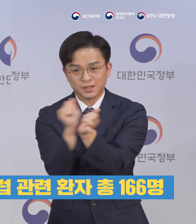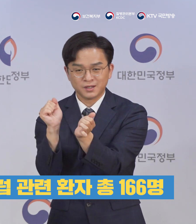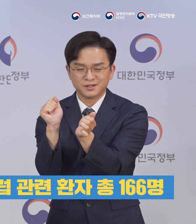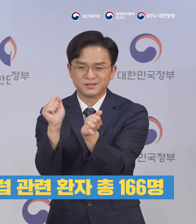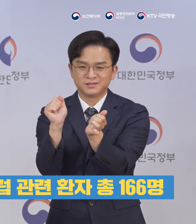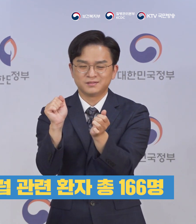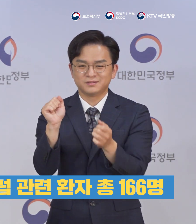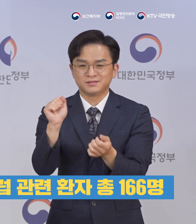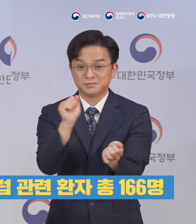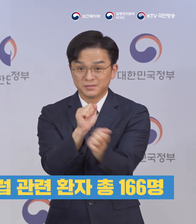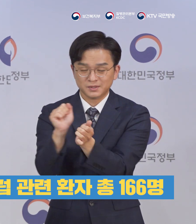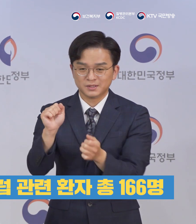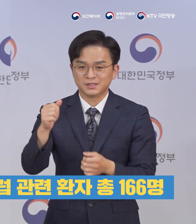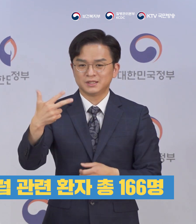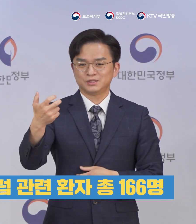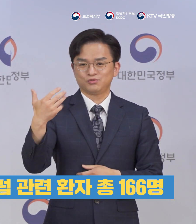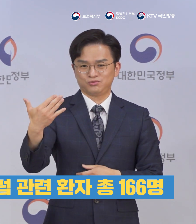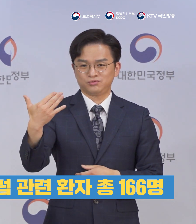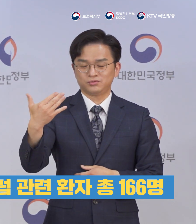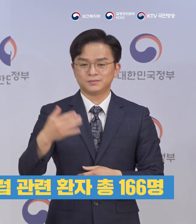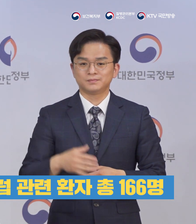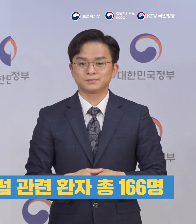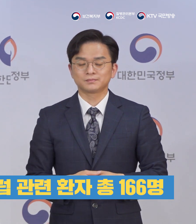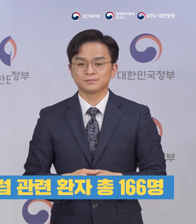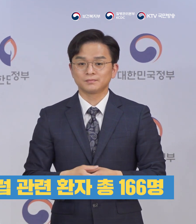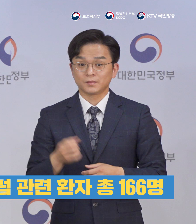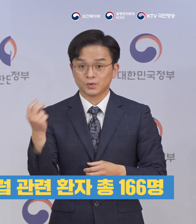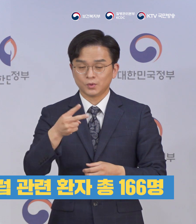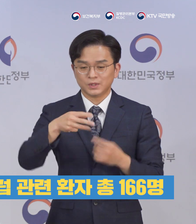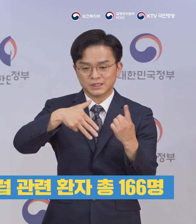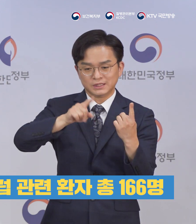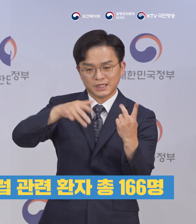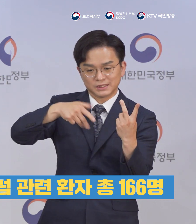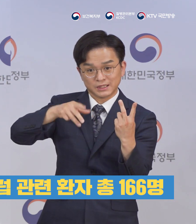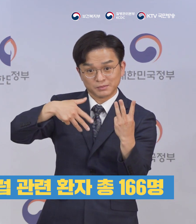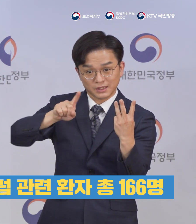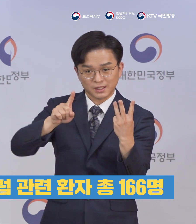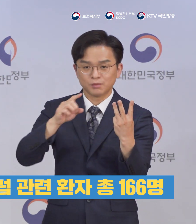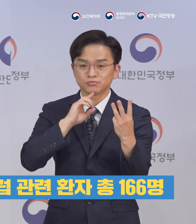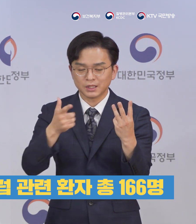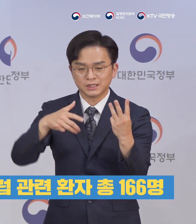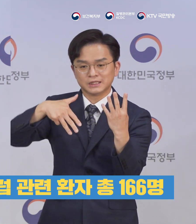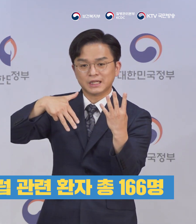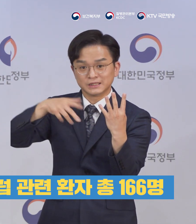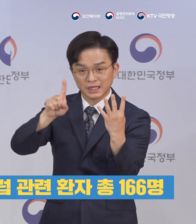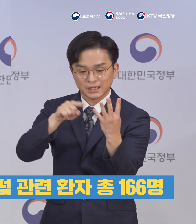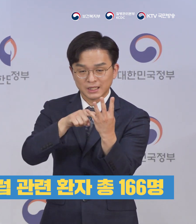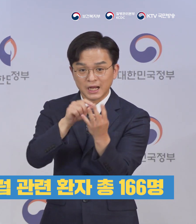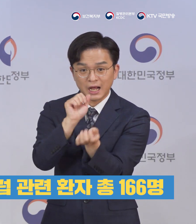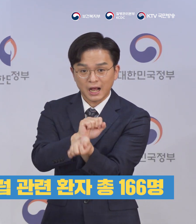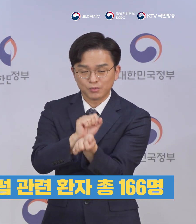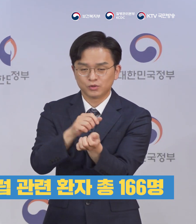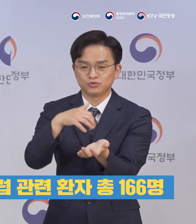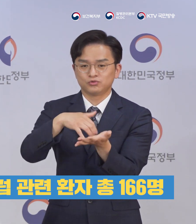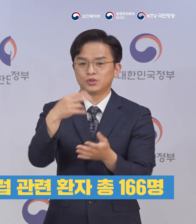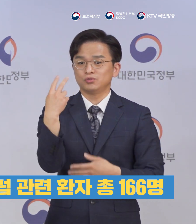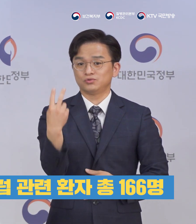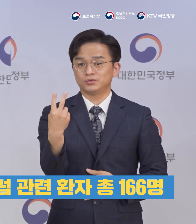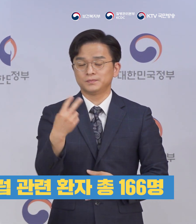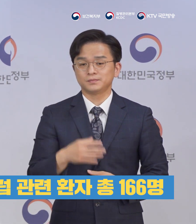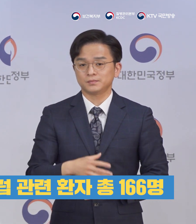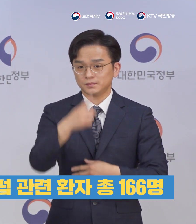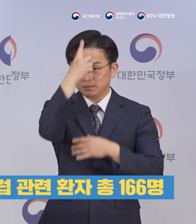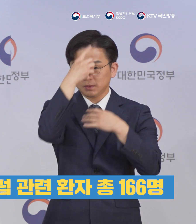전파가 79명입니다. 현재까지 4차 감염까지 감염이 전파된 사례가 2건